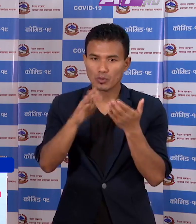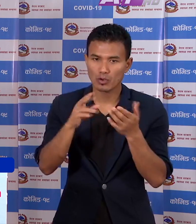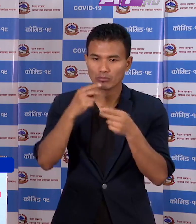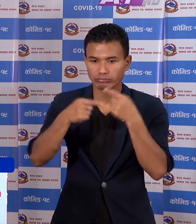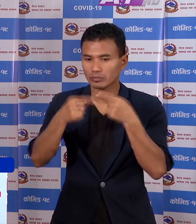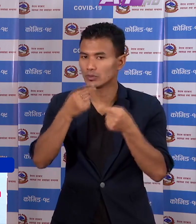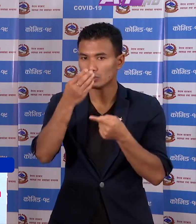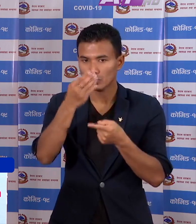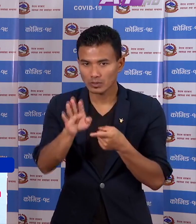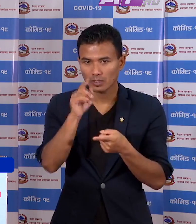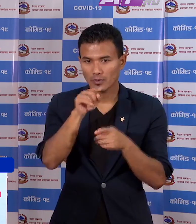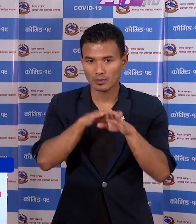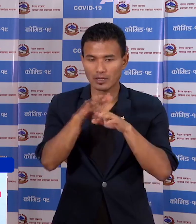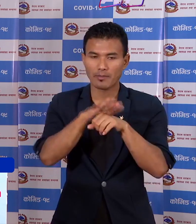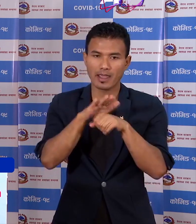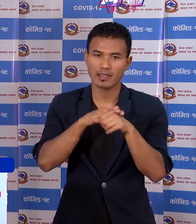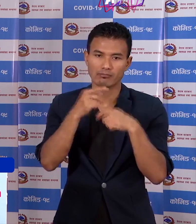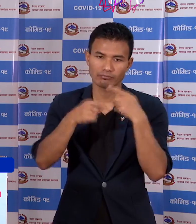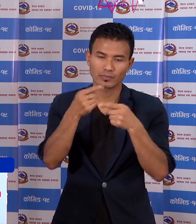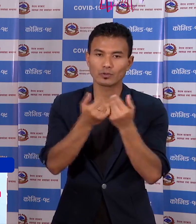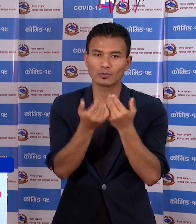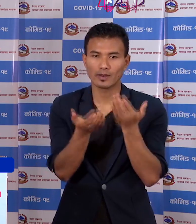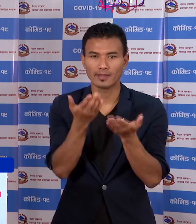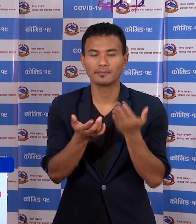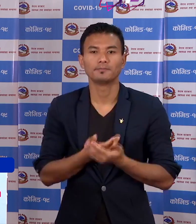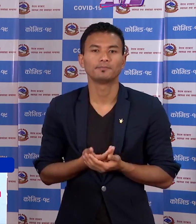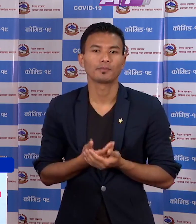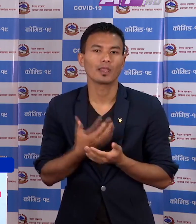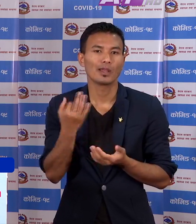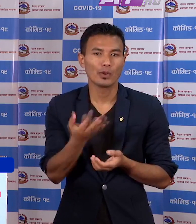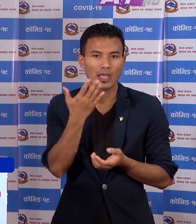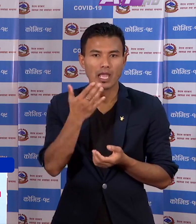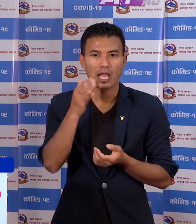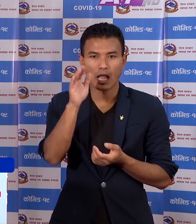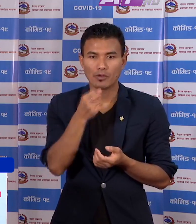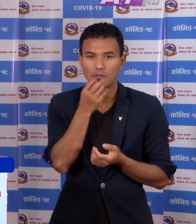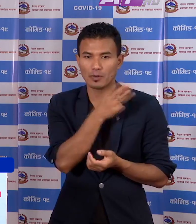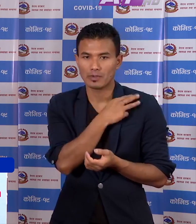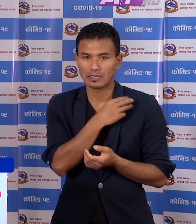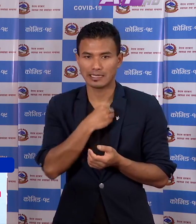कंटीनीव होने छा यहार ले तेतिके माय गर्दीन होला र नया आउने